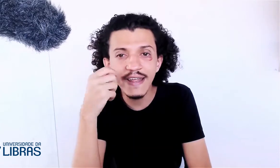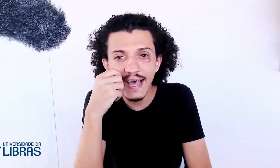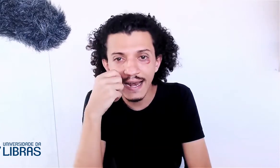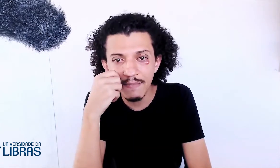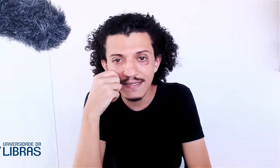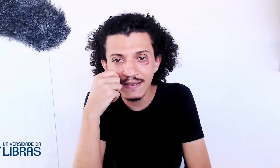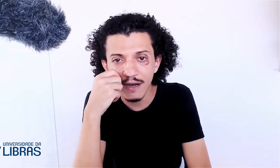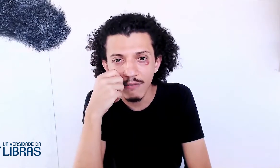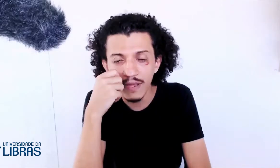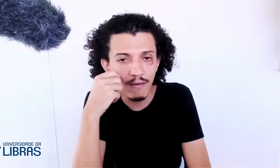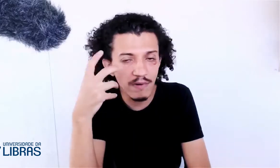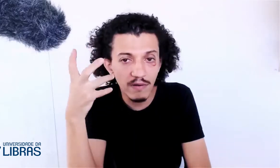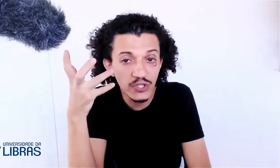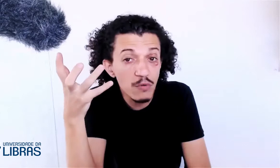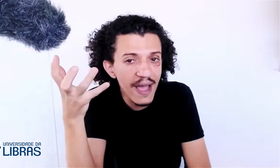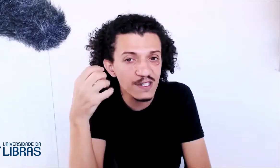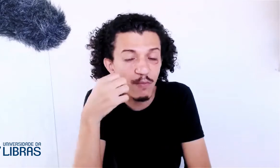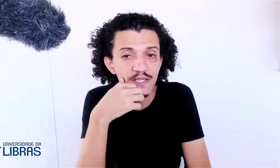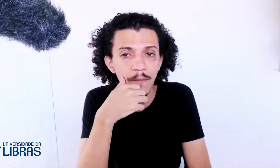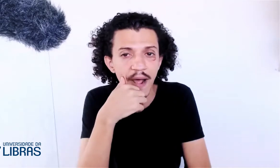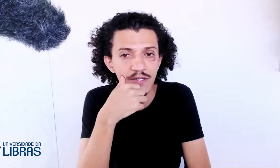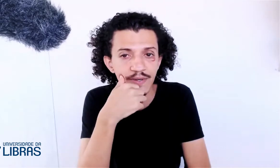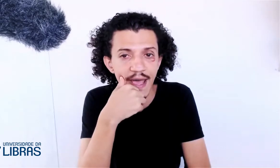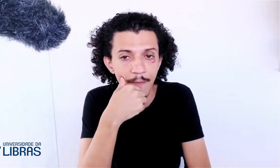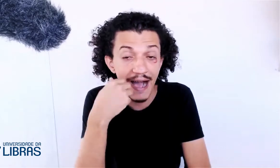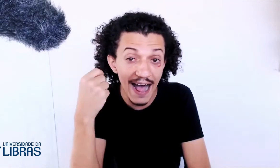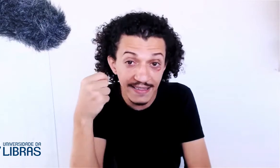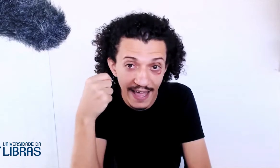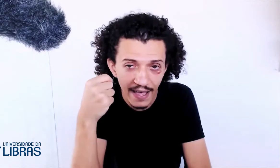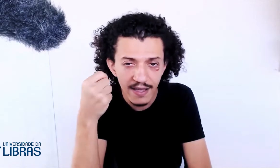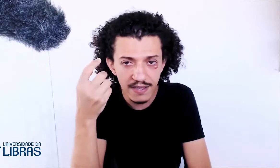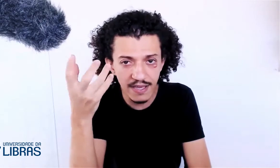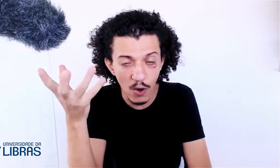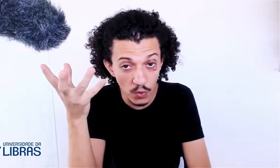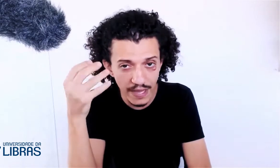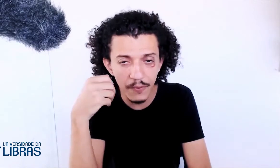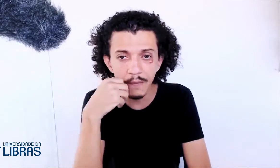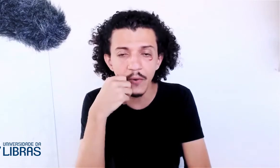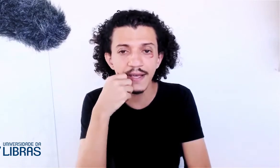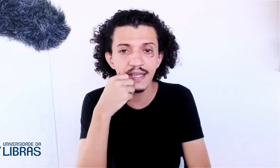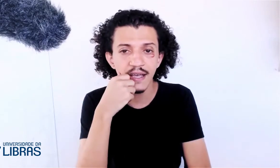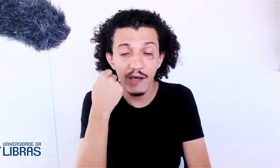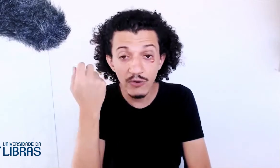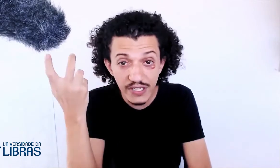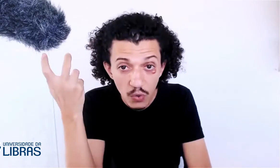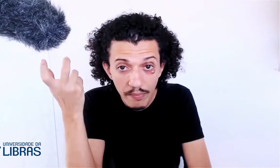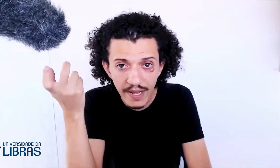escreveria a Libras então? E eu não tinha uma resposta para isso na época, até que, algum tempo depois, eu descobri,